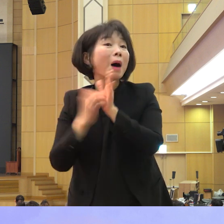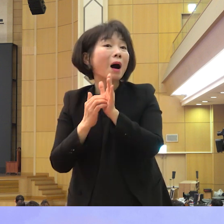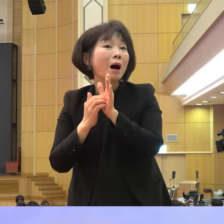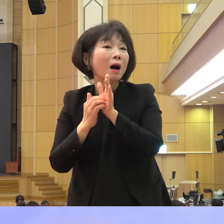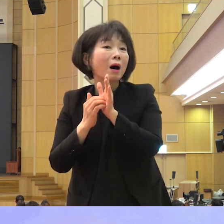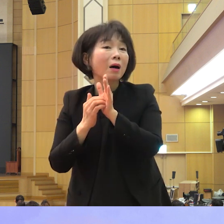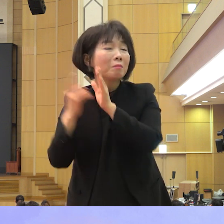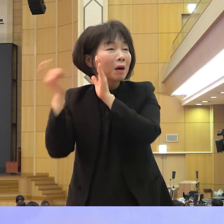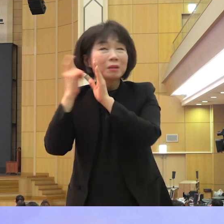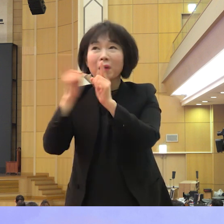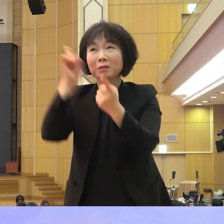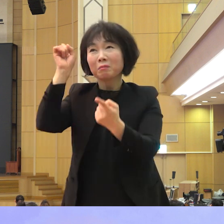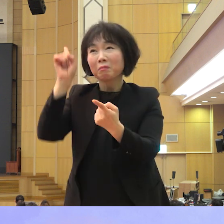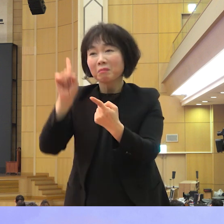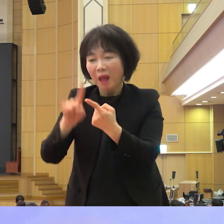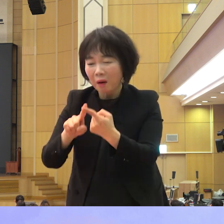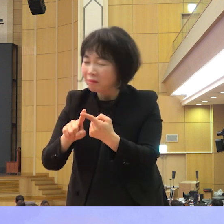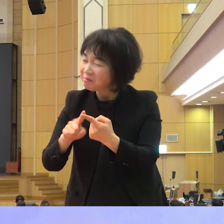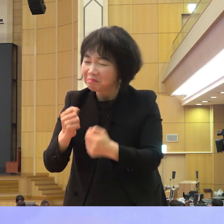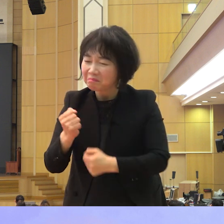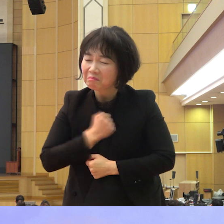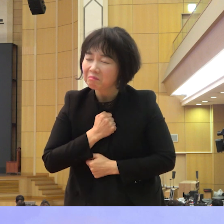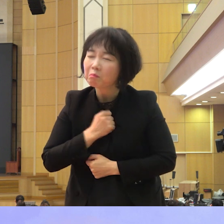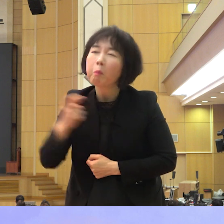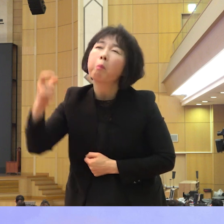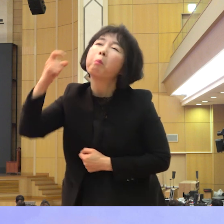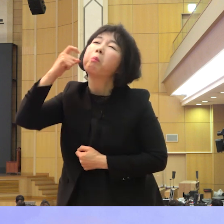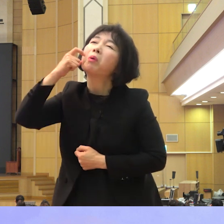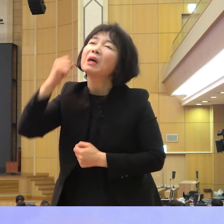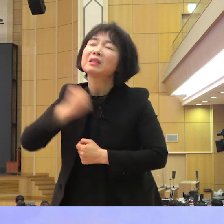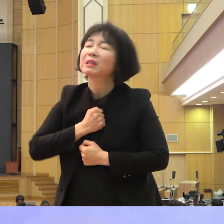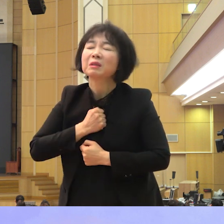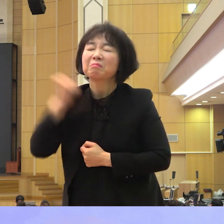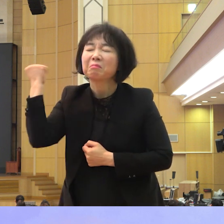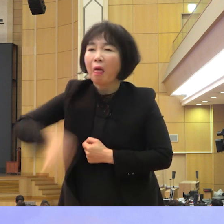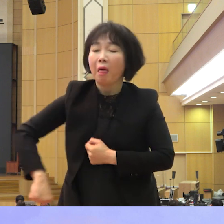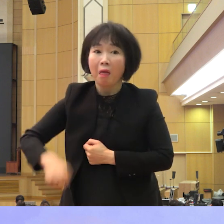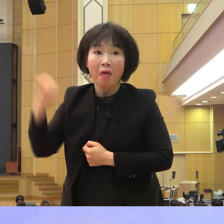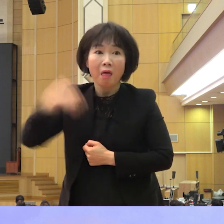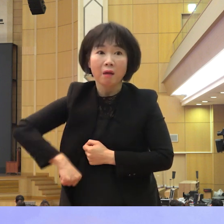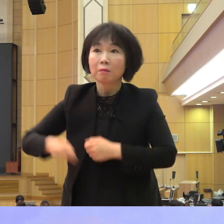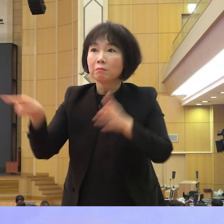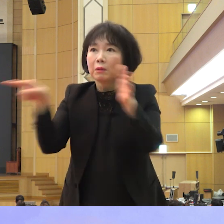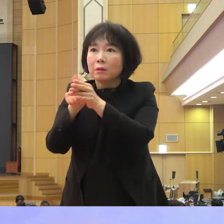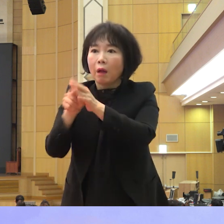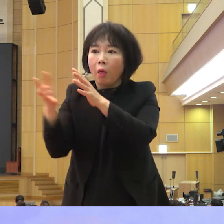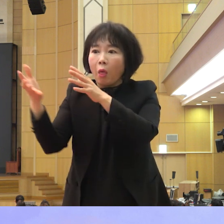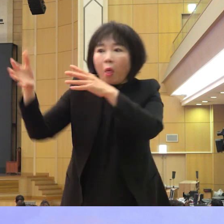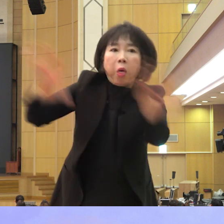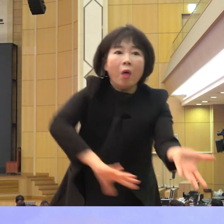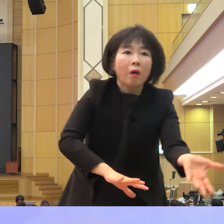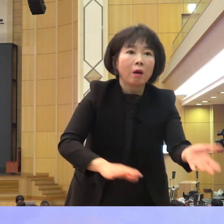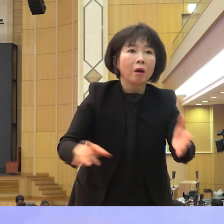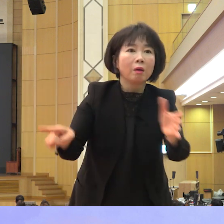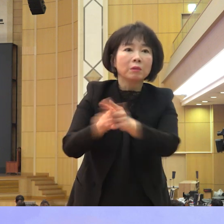하나님 말씀대로 지키지 못하고 소위 예수 믿는 믿음이 무너져 버리는 거죠. 지키지 못해서